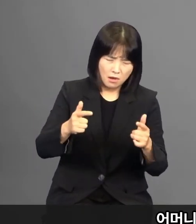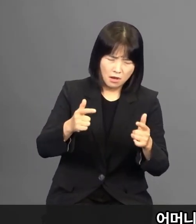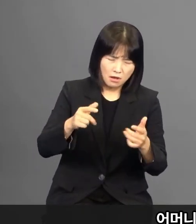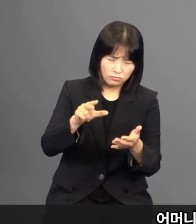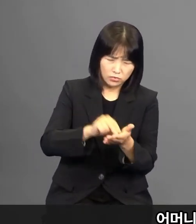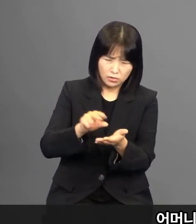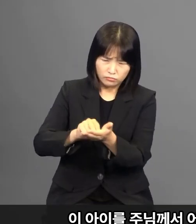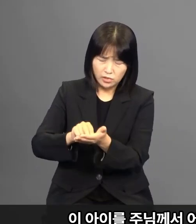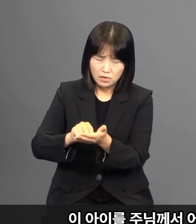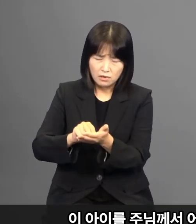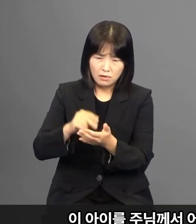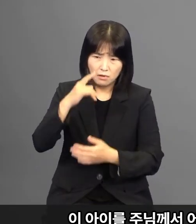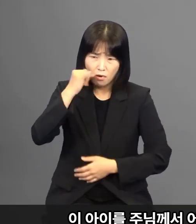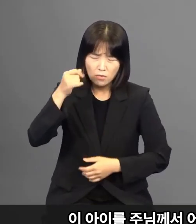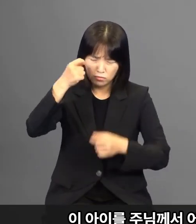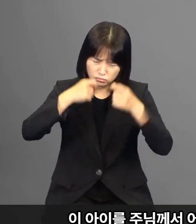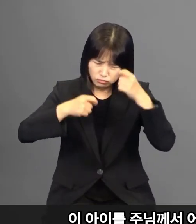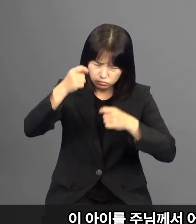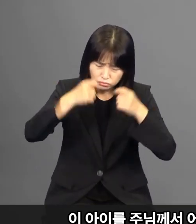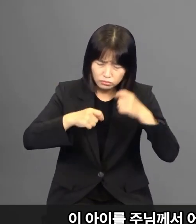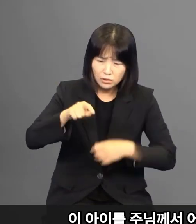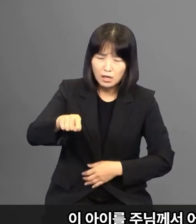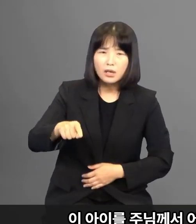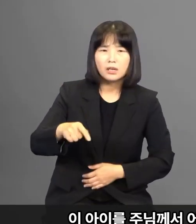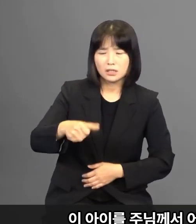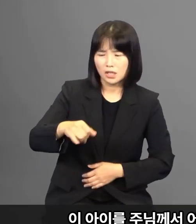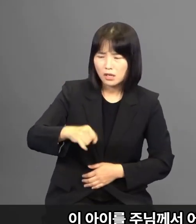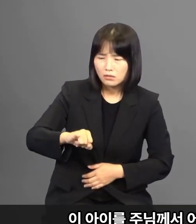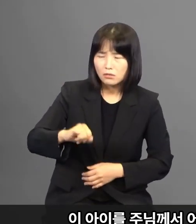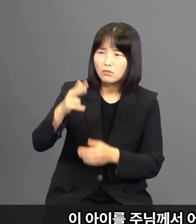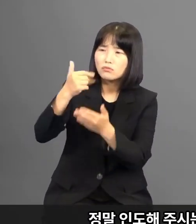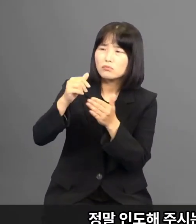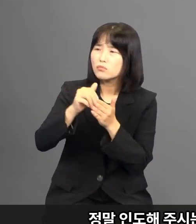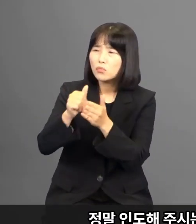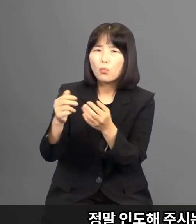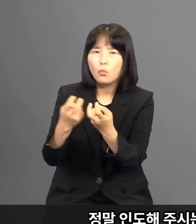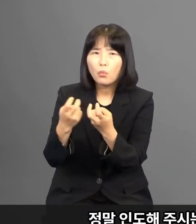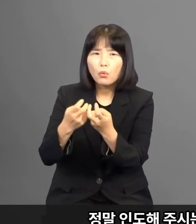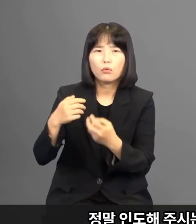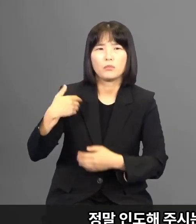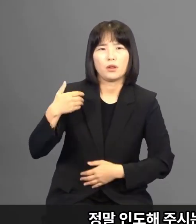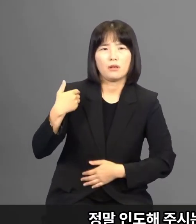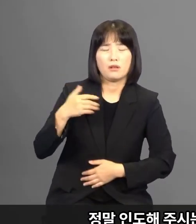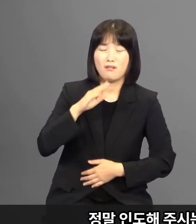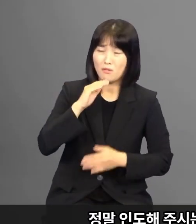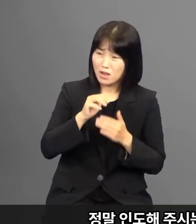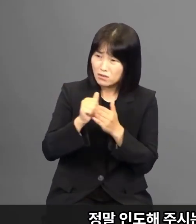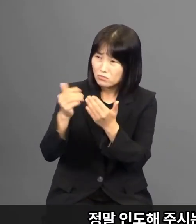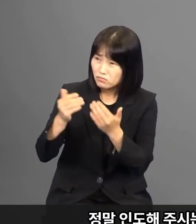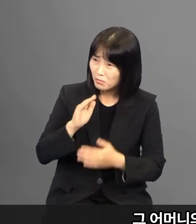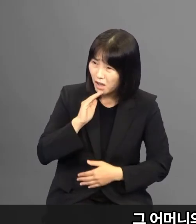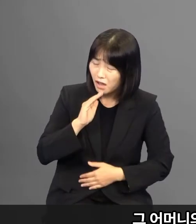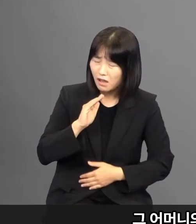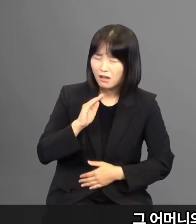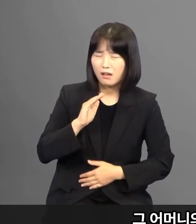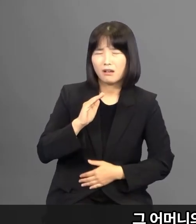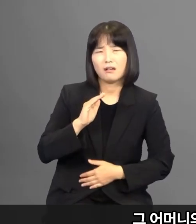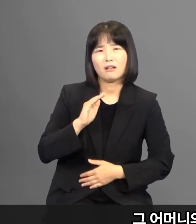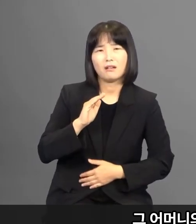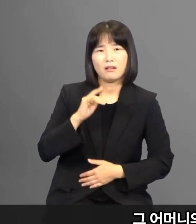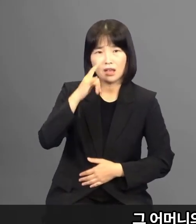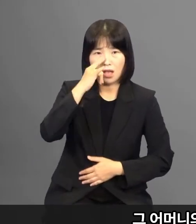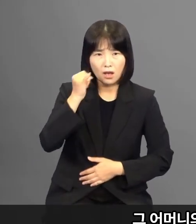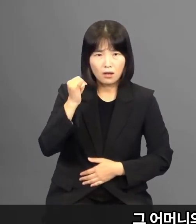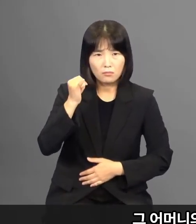눈물을 흘리면서 이 아이를 주님께서 어떻게 인도하실지 모르겠다라고 정말 인도해 주시는 것은 맞는지 모르겠다라고 하는 그